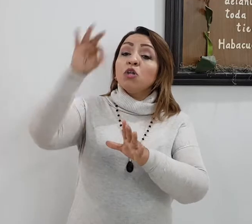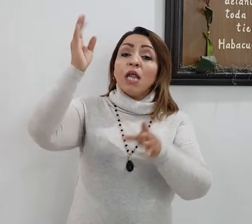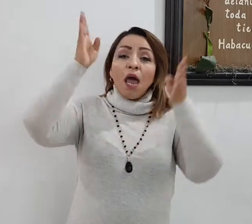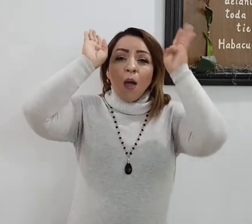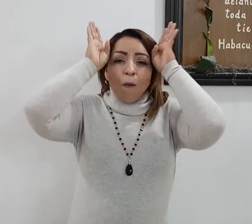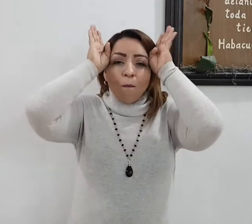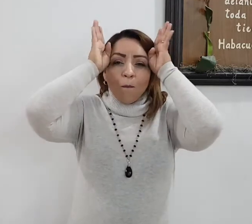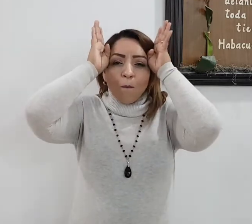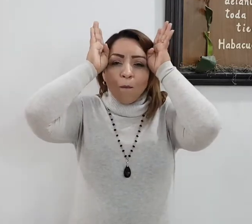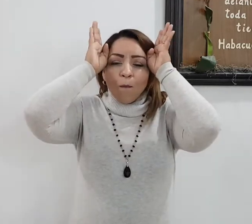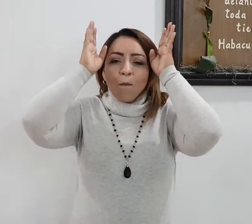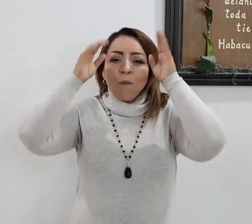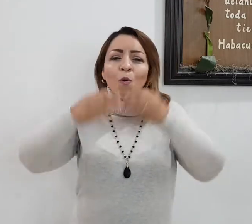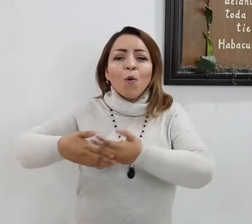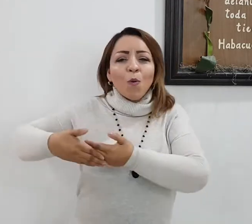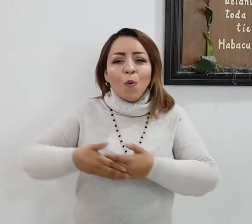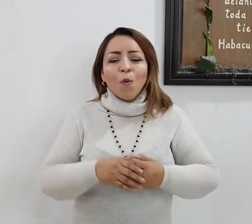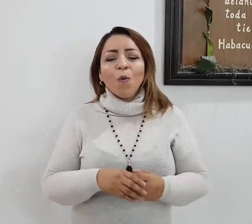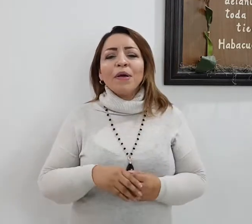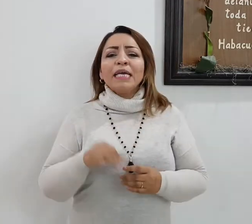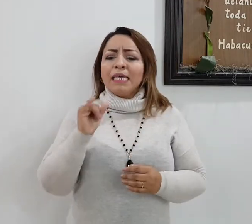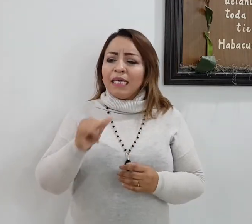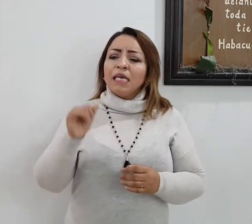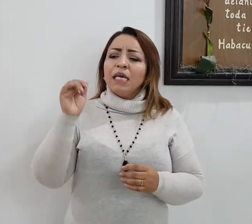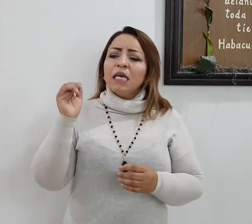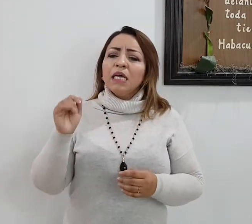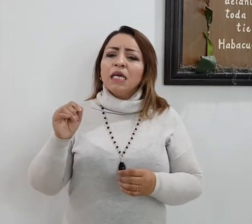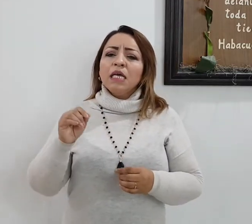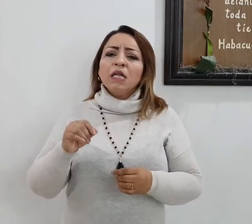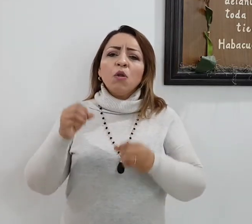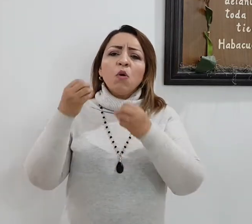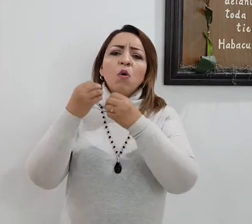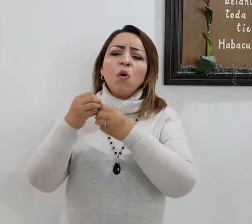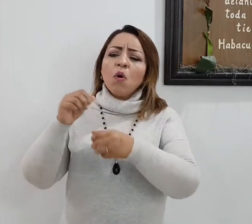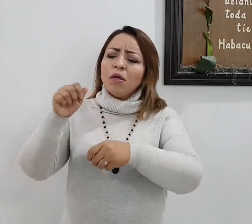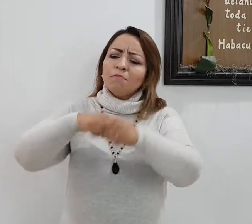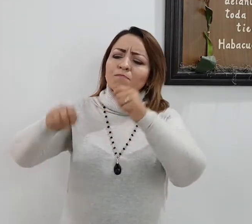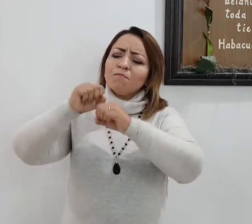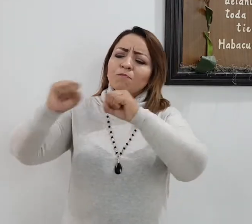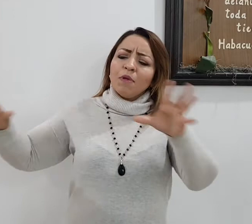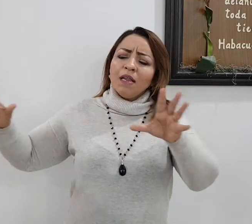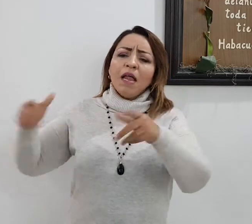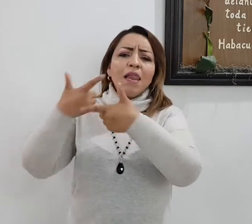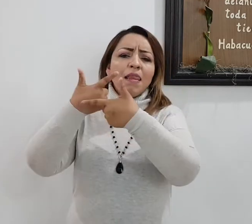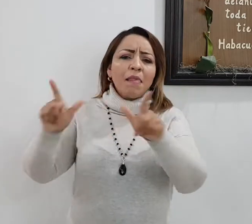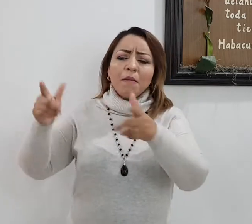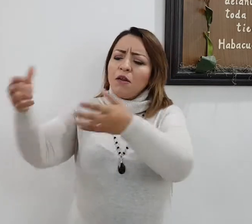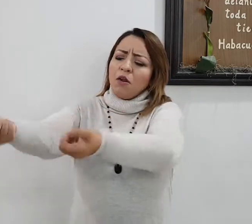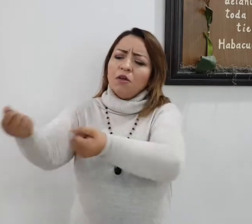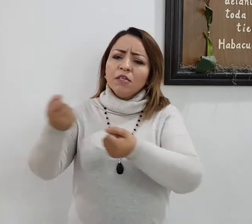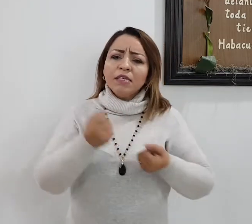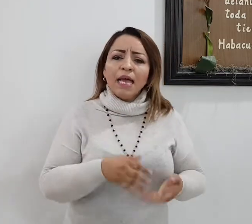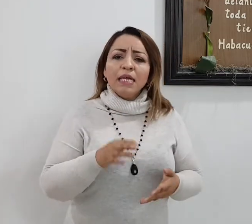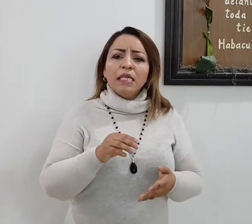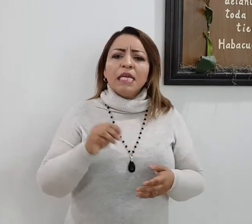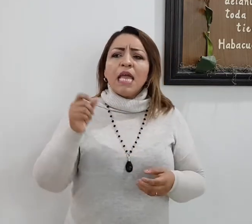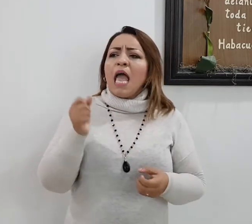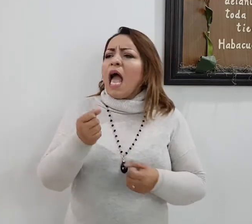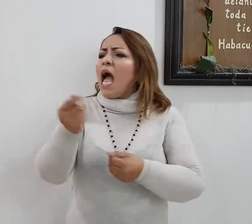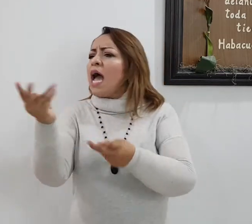lo traen. Y si alguien les pregunta ¿por qué lo estás haciendo?, digan: porque el Señor lo necesita. Y